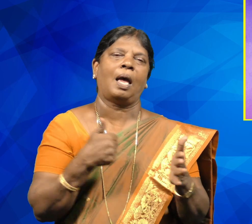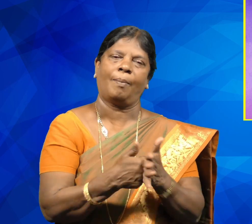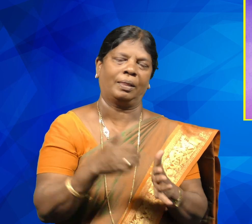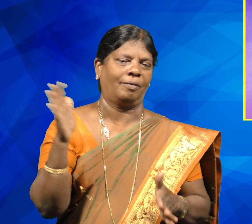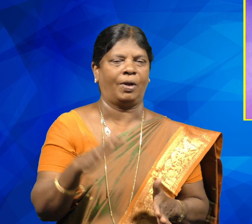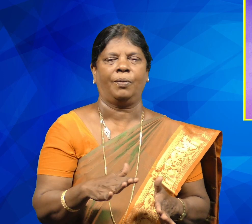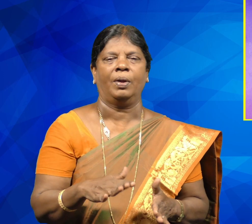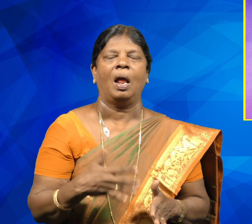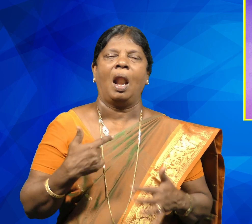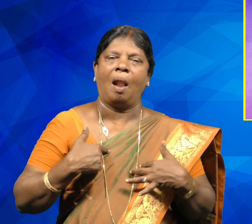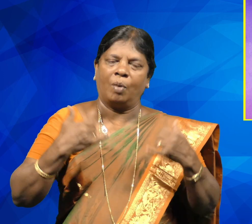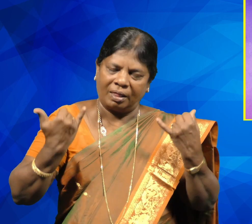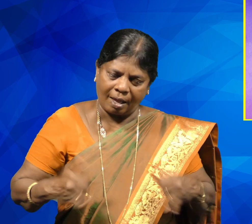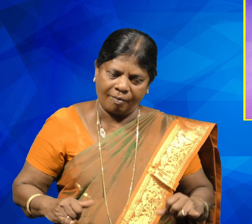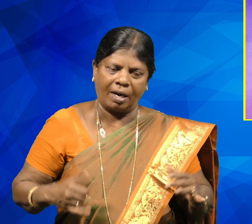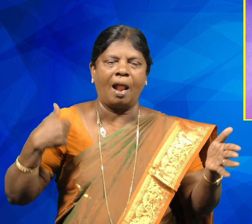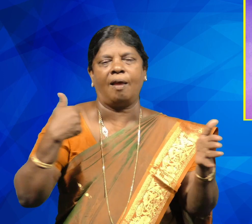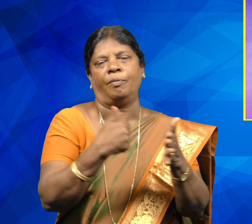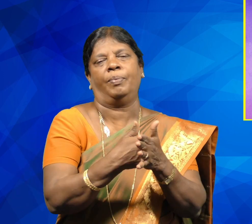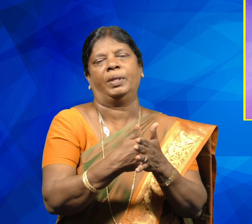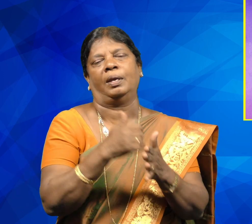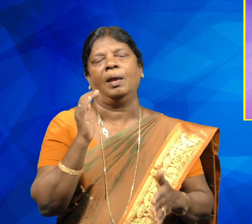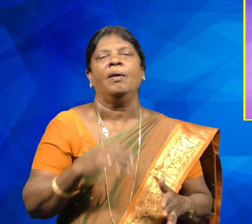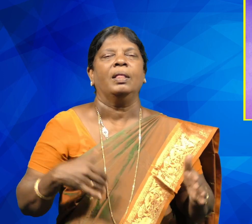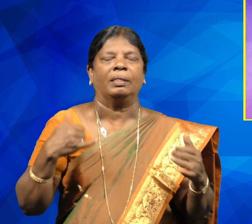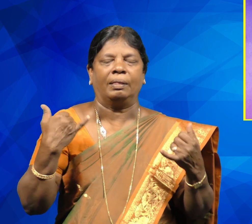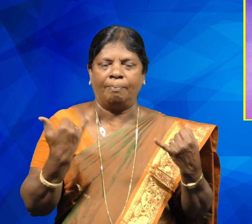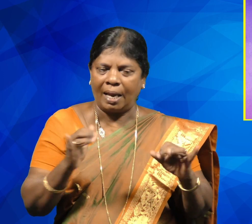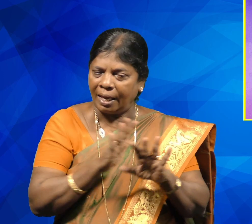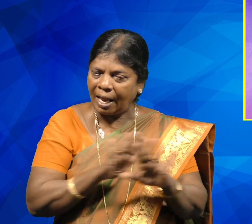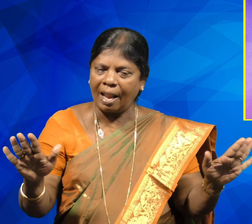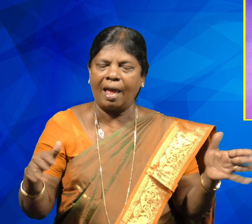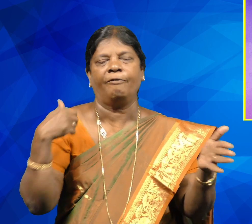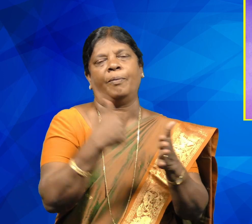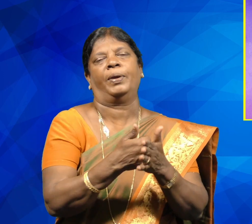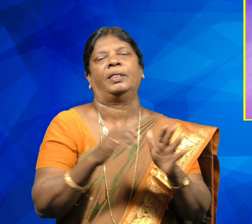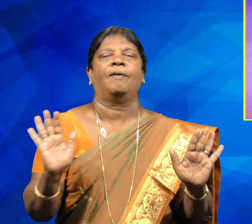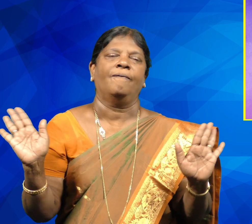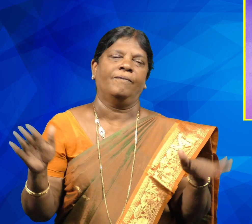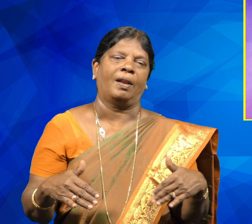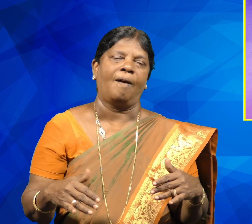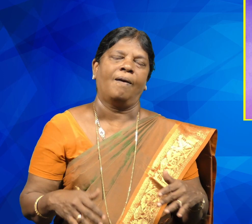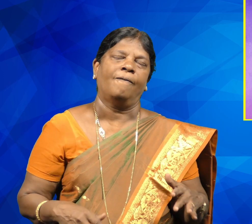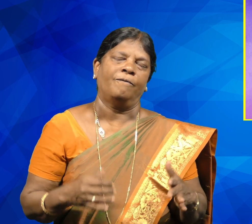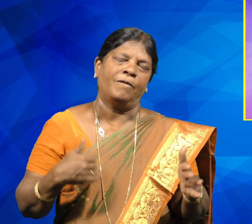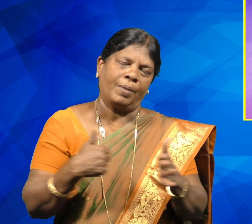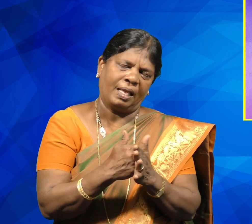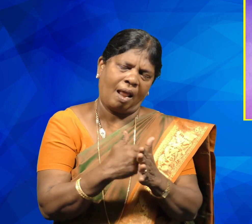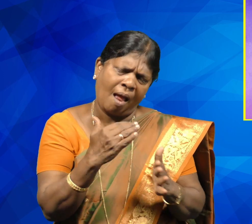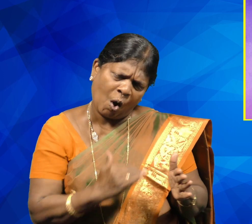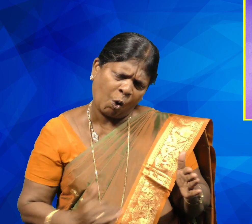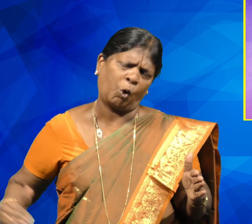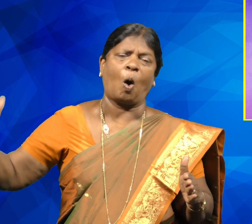வரலாம். விபத்துக்கள் நம்முடைய பிழையினால் வரலாம், நம்முடைய பிழை இல்லாமல் வரலாம். விபத்துக்களிலே மிகப்பெரிய